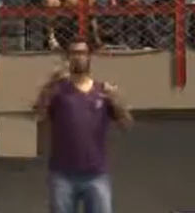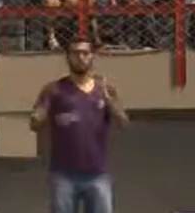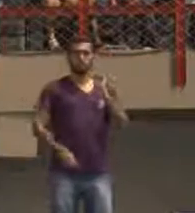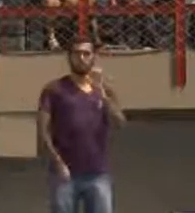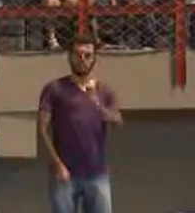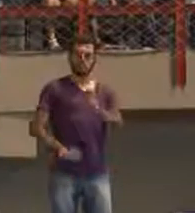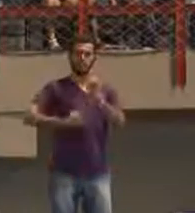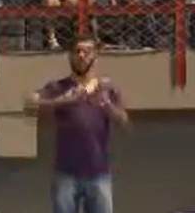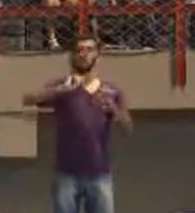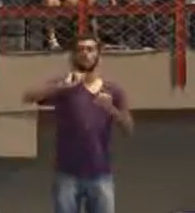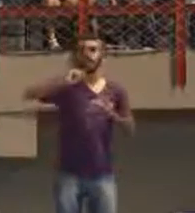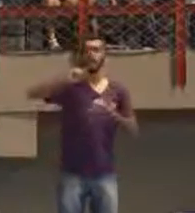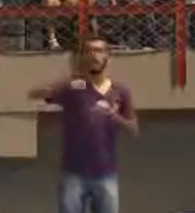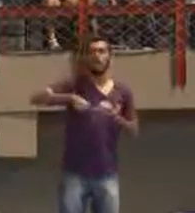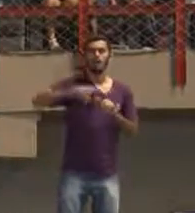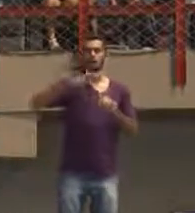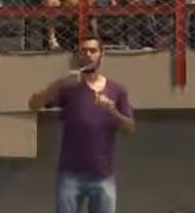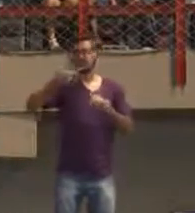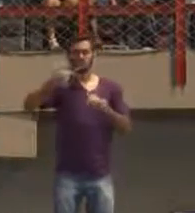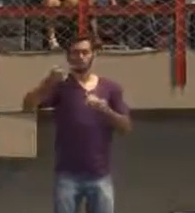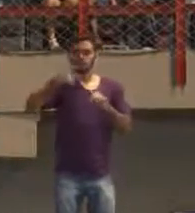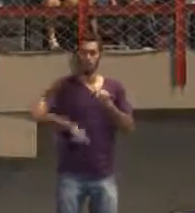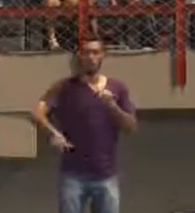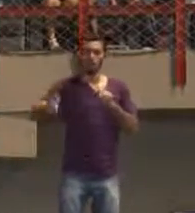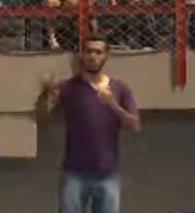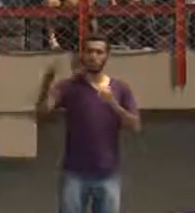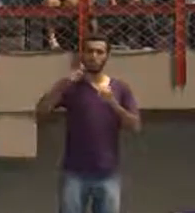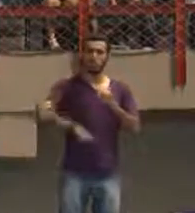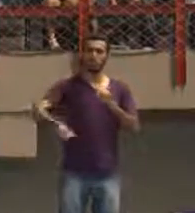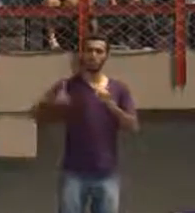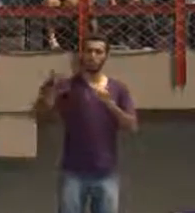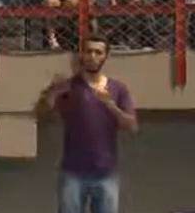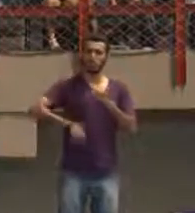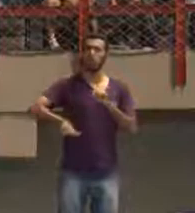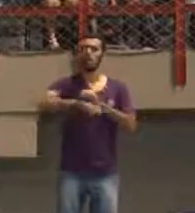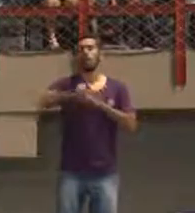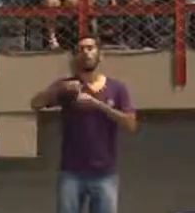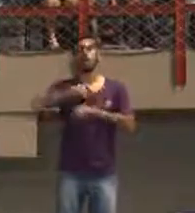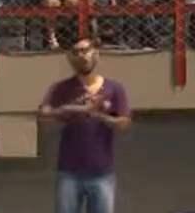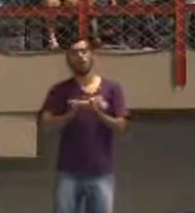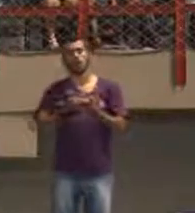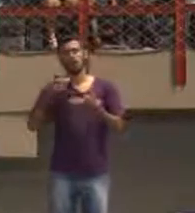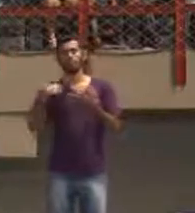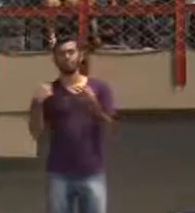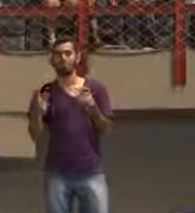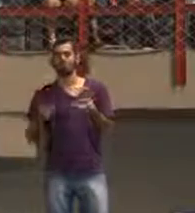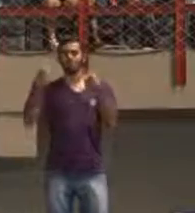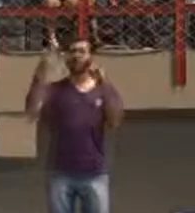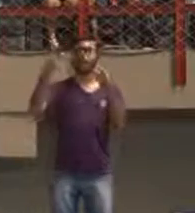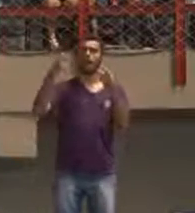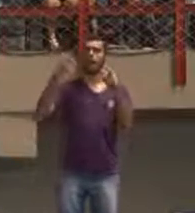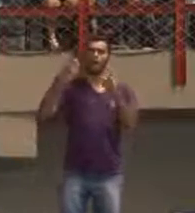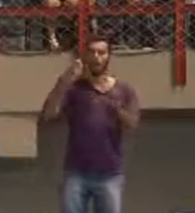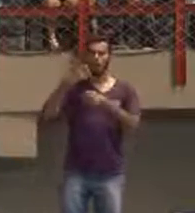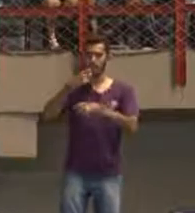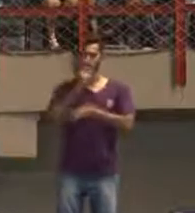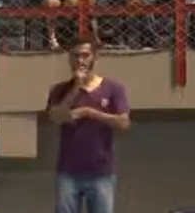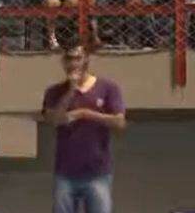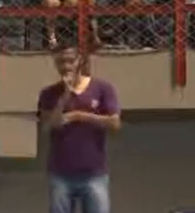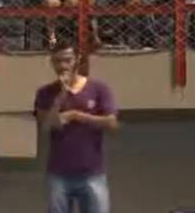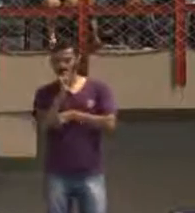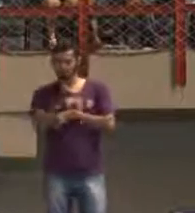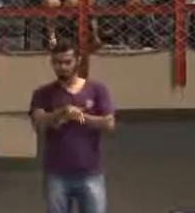conscientemente, conscio. Aí você começa a perceber se tem um S e um C. E tem, viu,